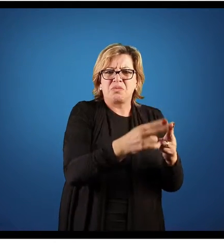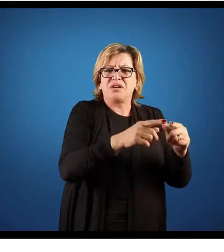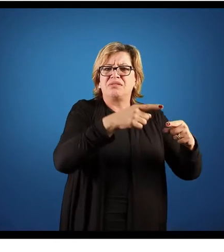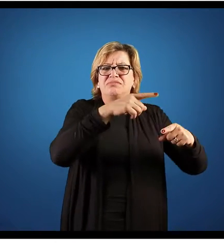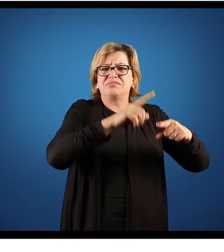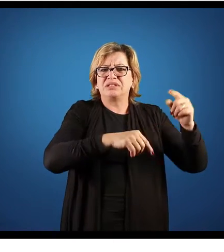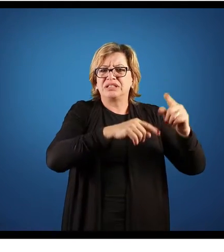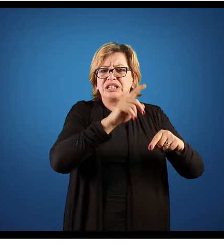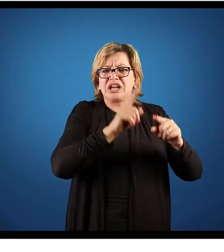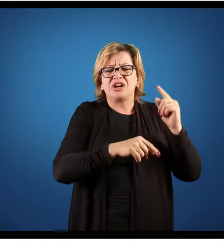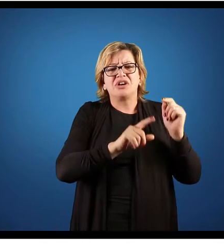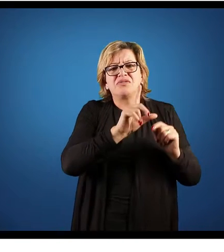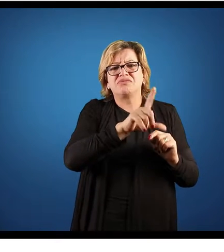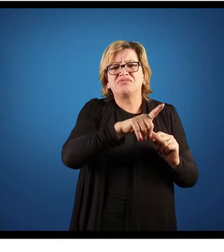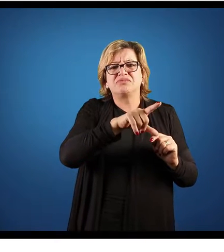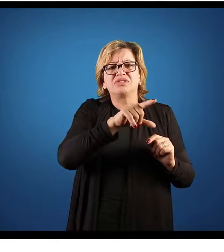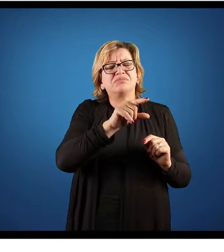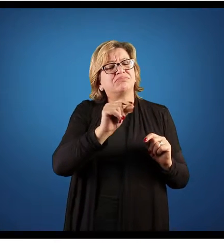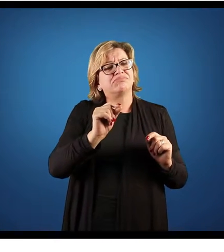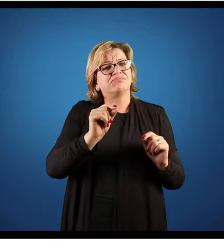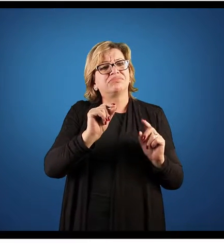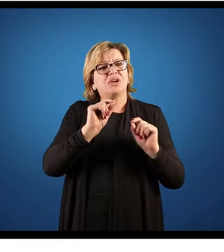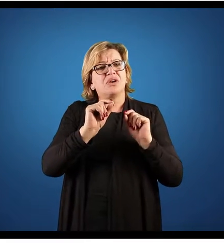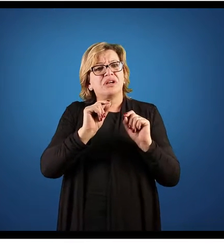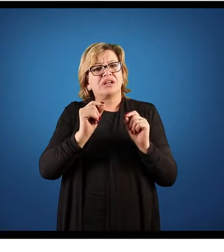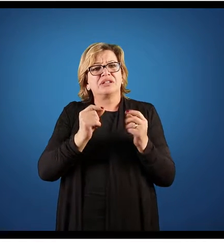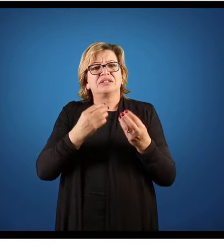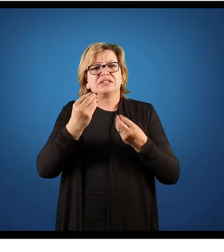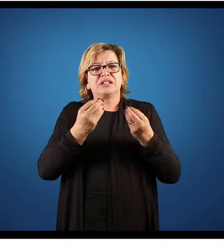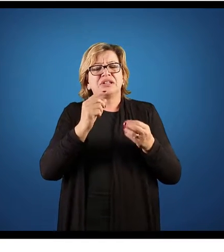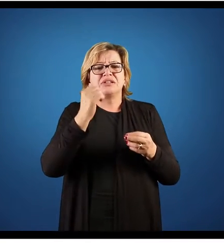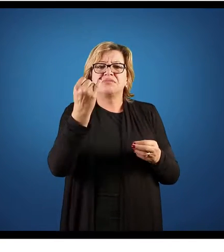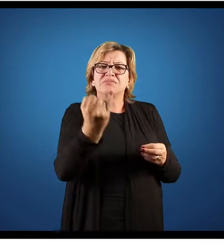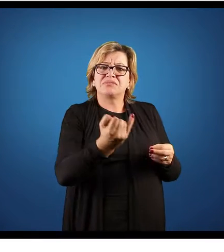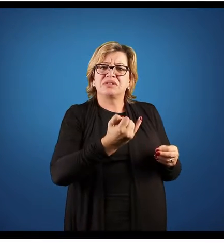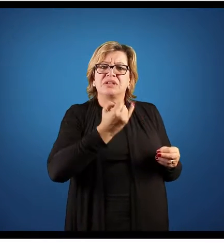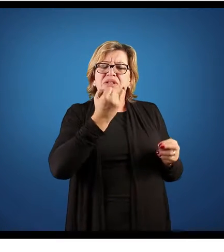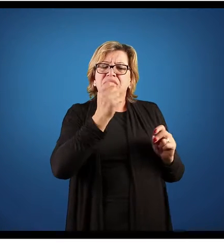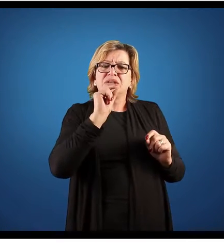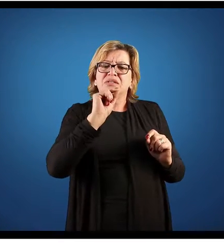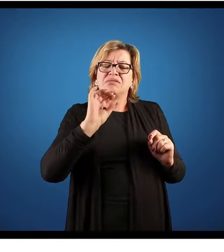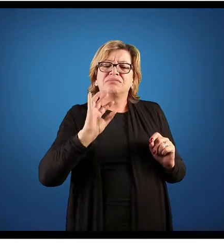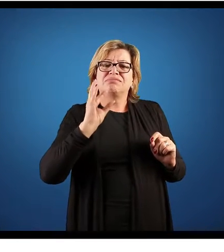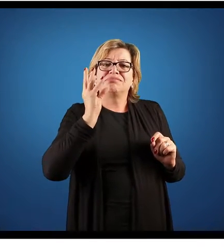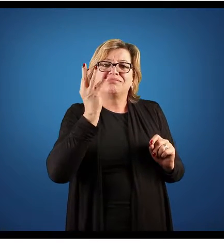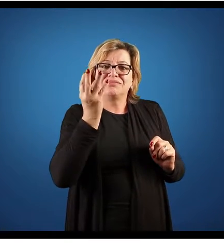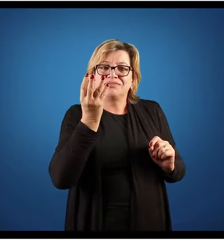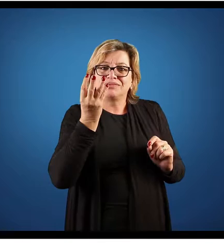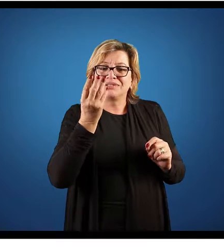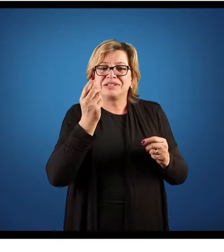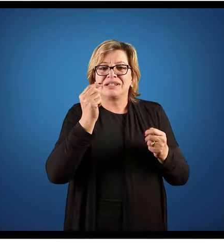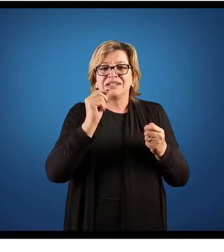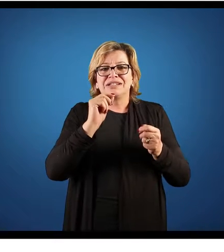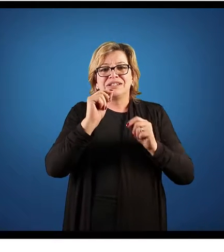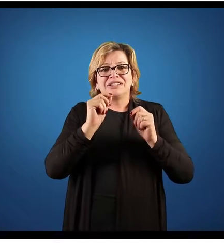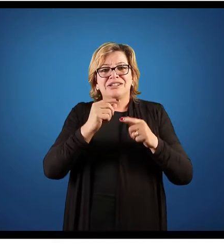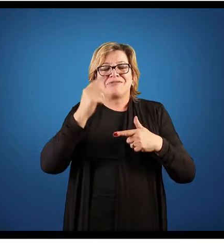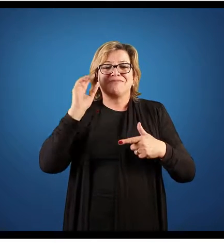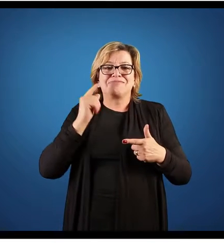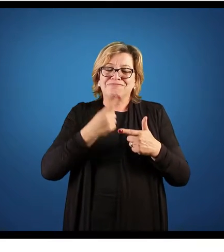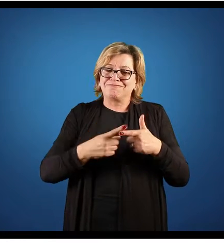vou tá trazendo aquele produto então é muito importante o que acaba gerando um grande